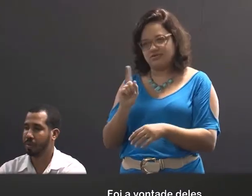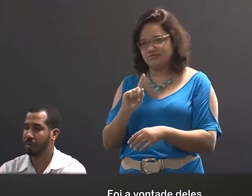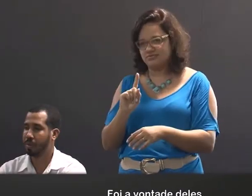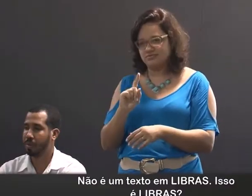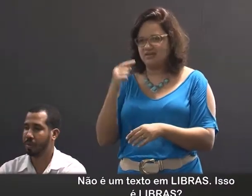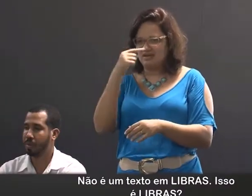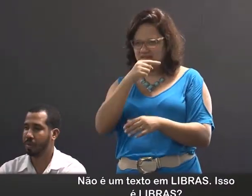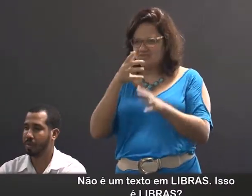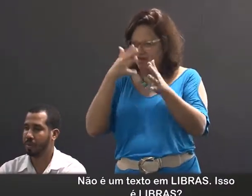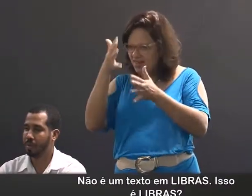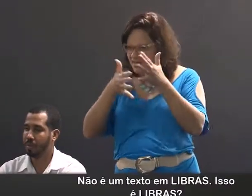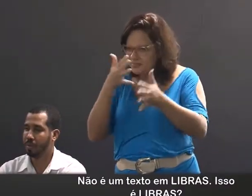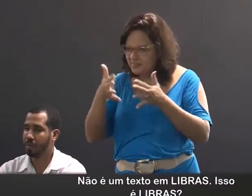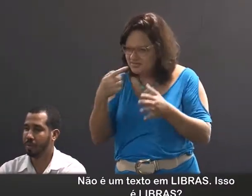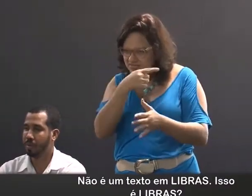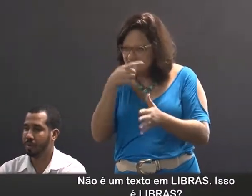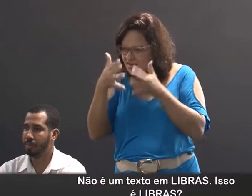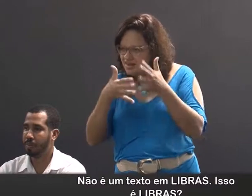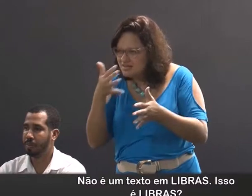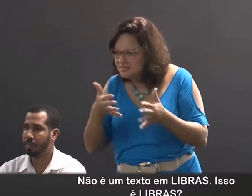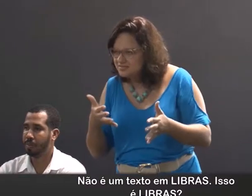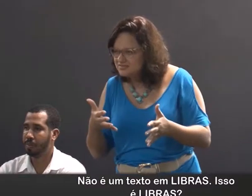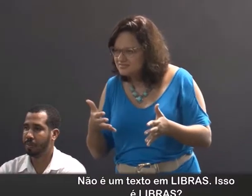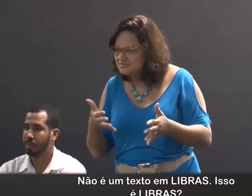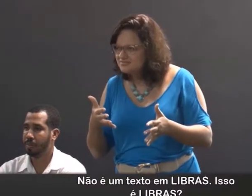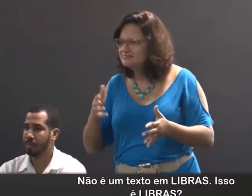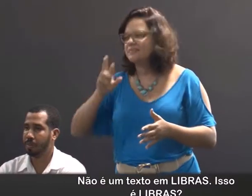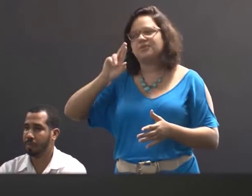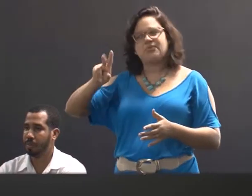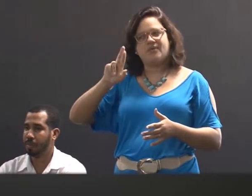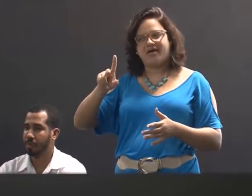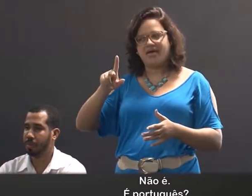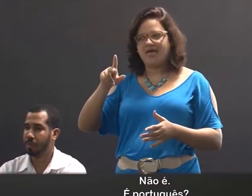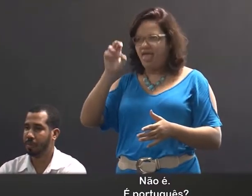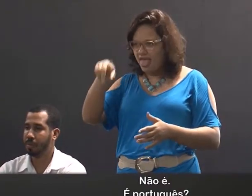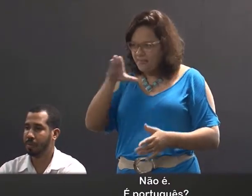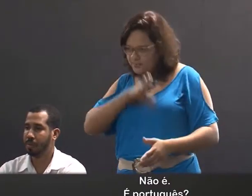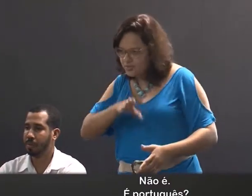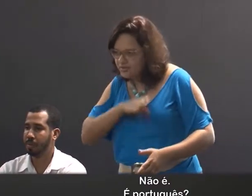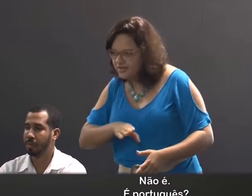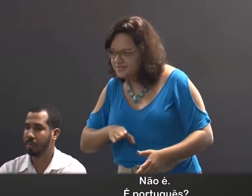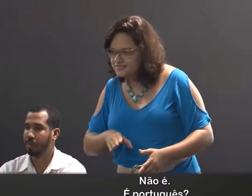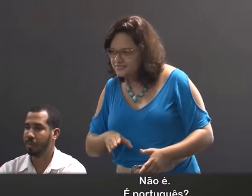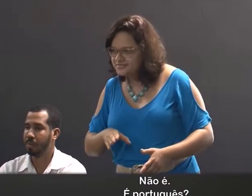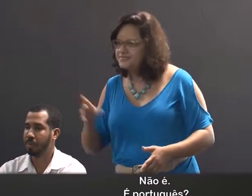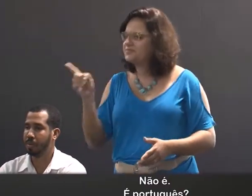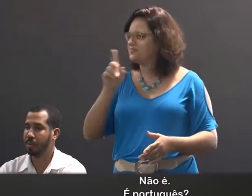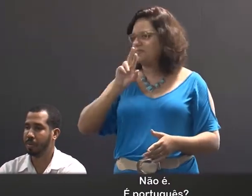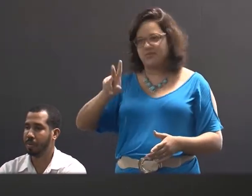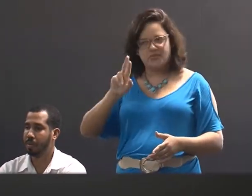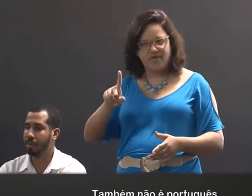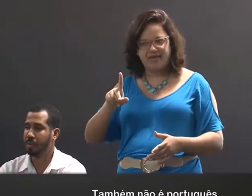Não é um texto em Libras. Isso é Libras? Não é. É português? Também não